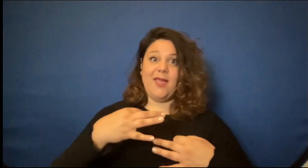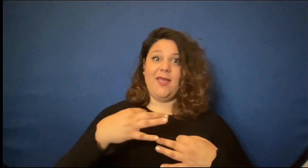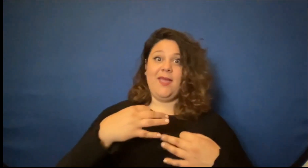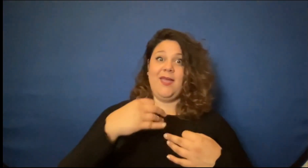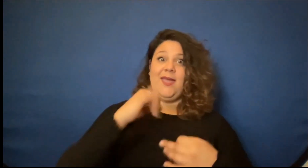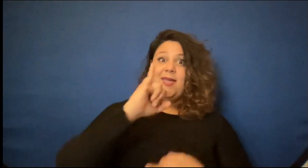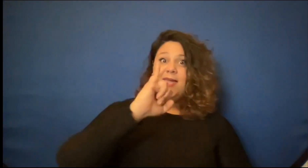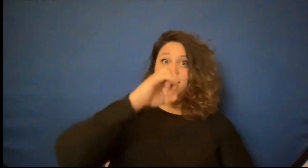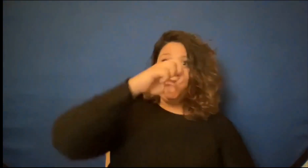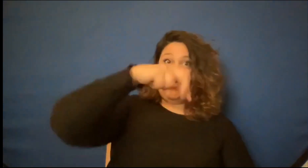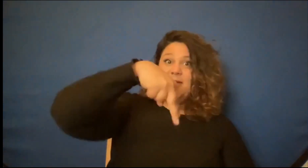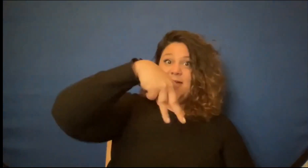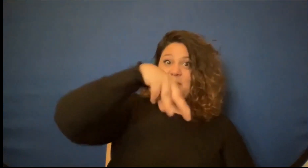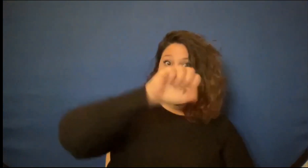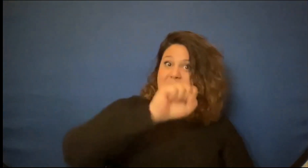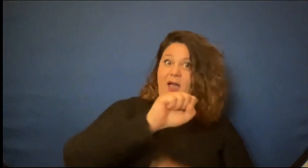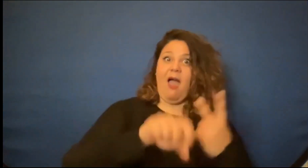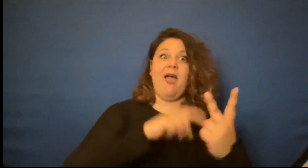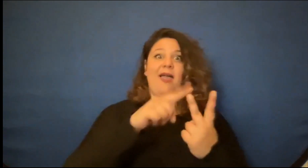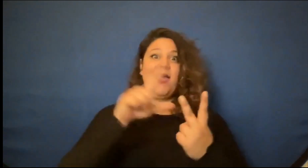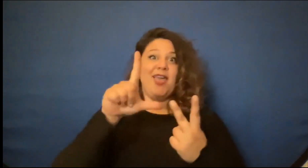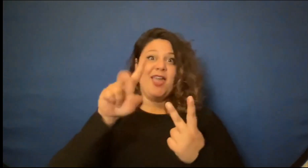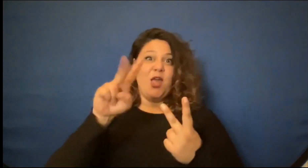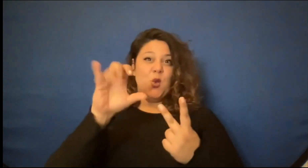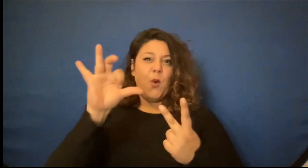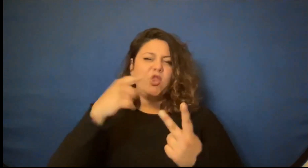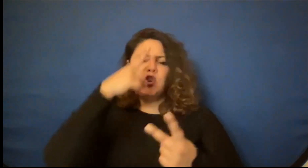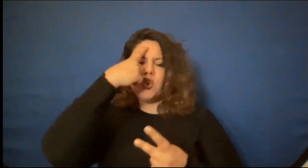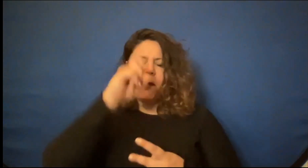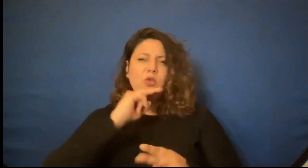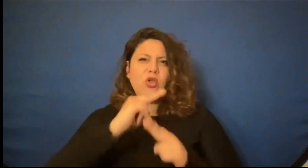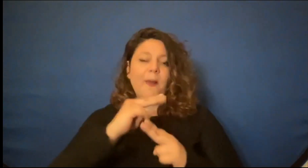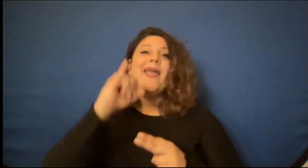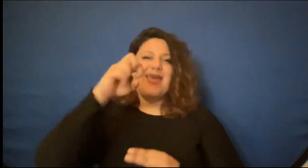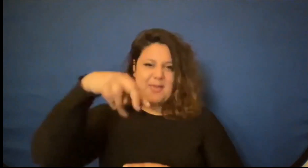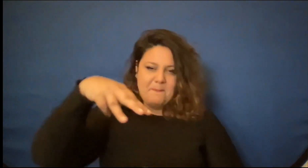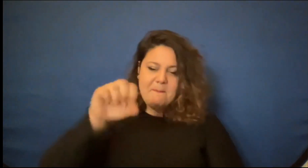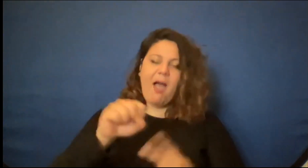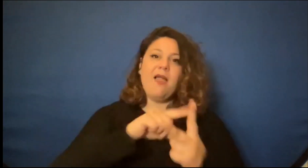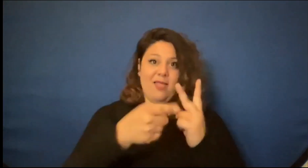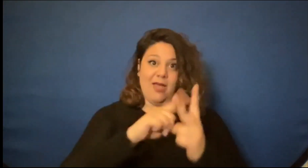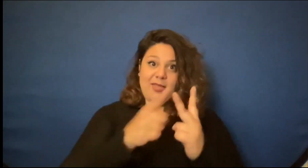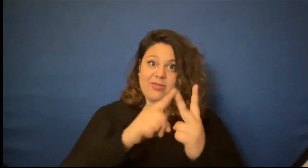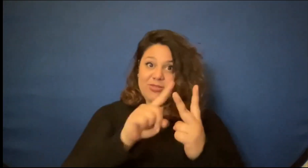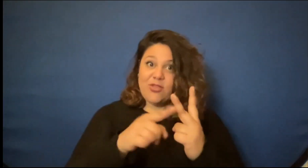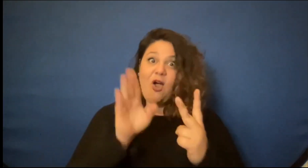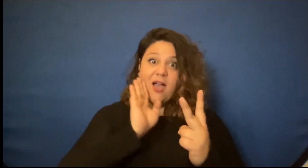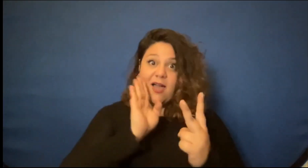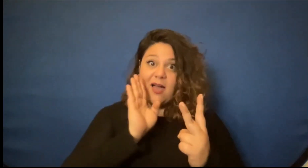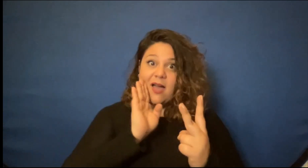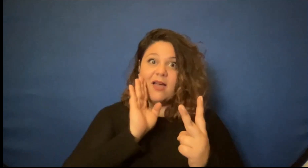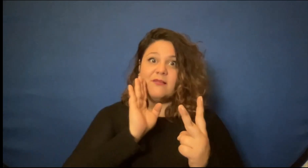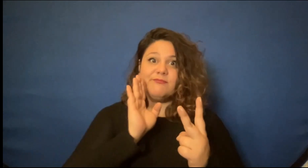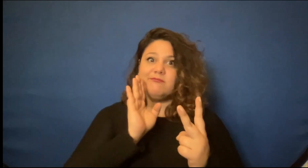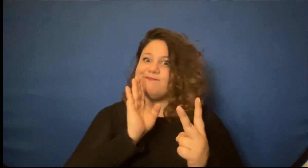tanto del psicólogo como no me acuerdo cómo se llama, Inma Badía. Irma, sí, pues es que